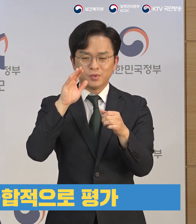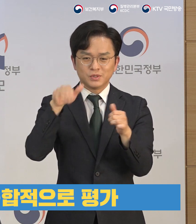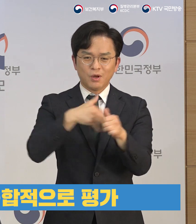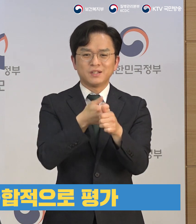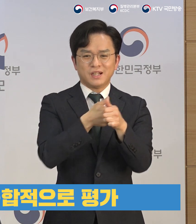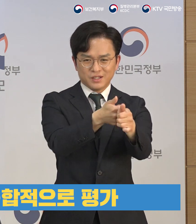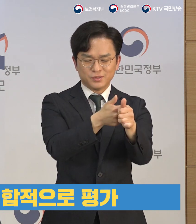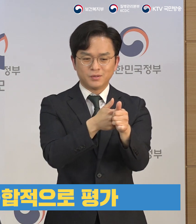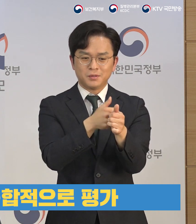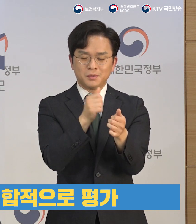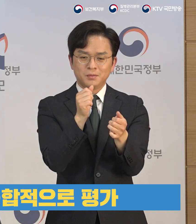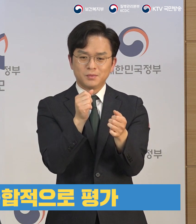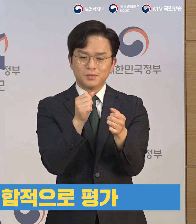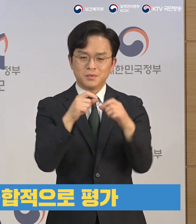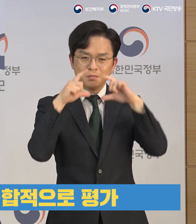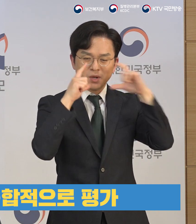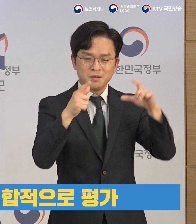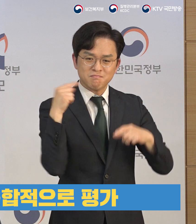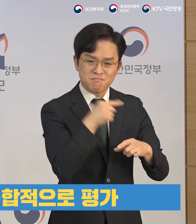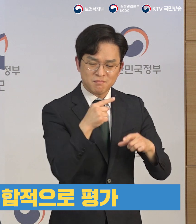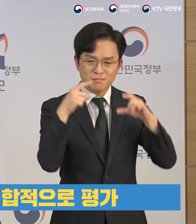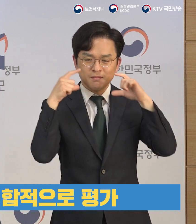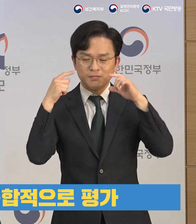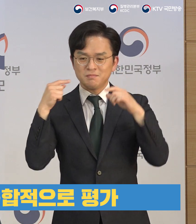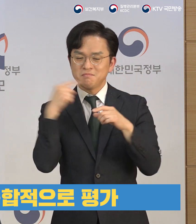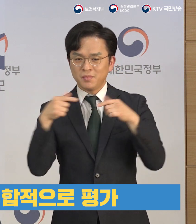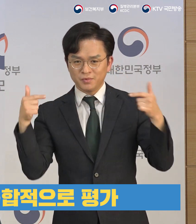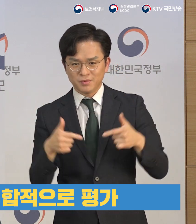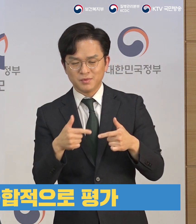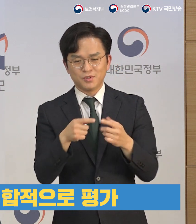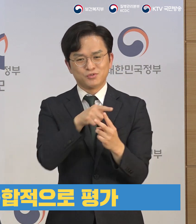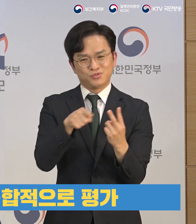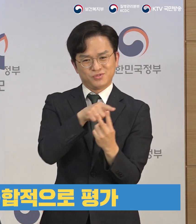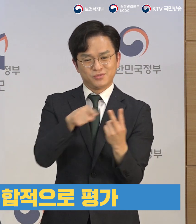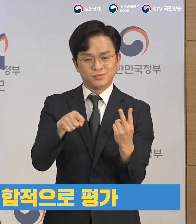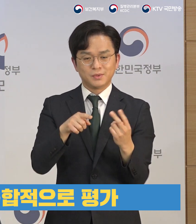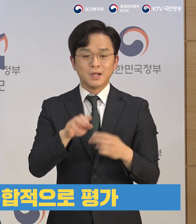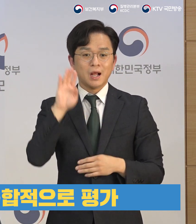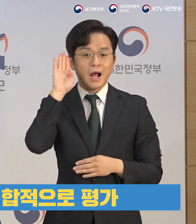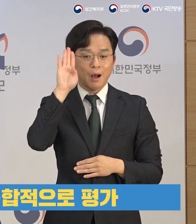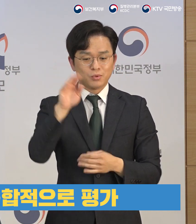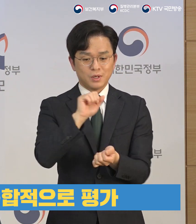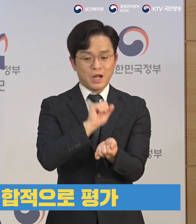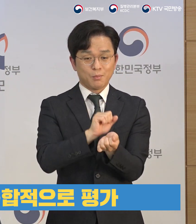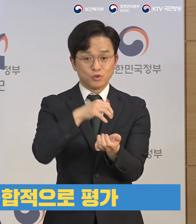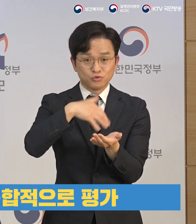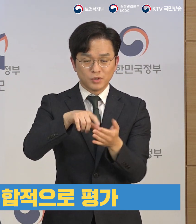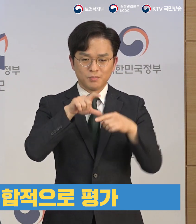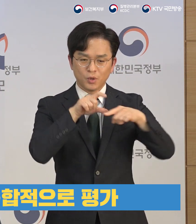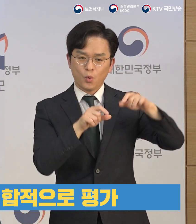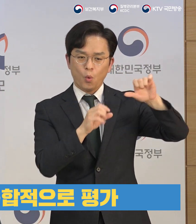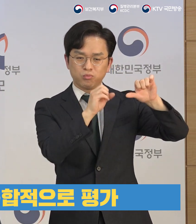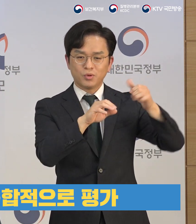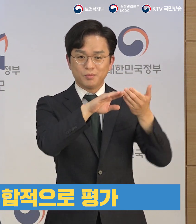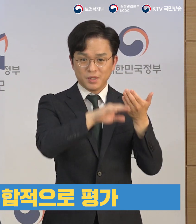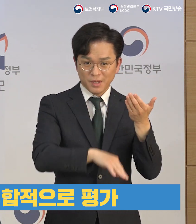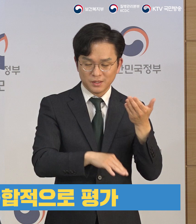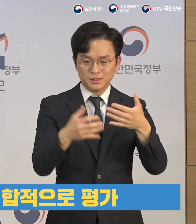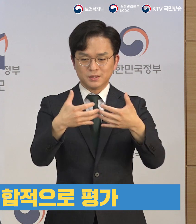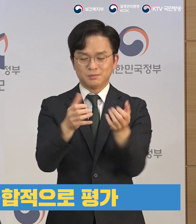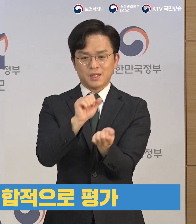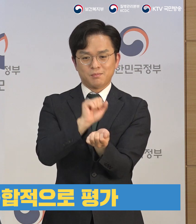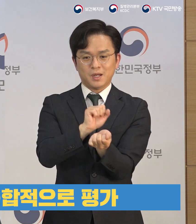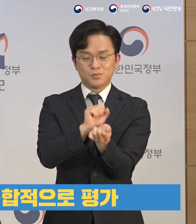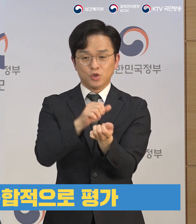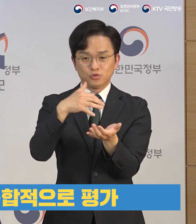방역당국은 전문가들과 함께 1일 평균 신규 환자 50명 미만 감염경로 분명 살의